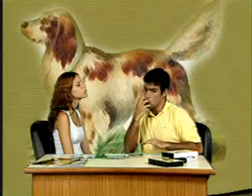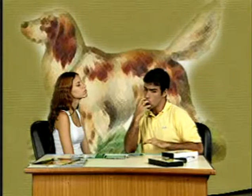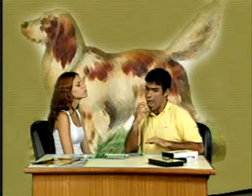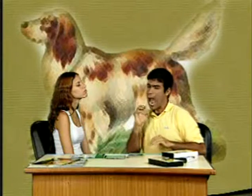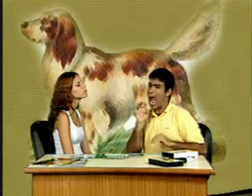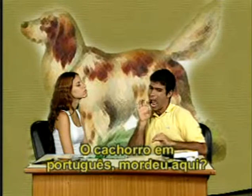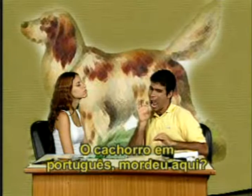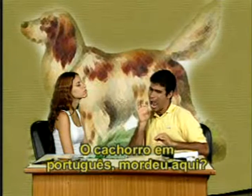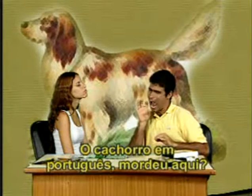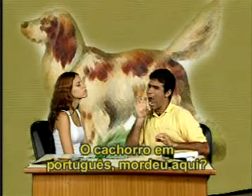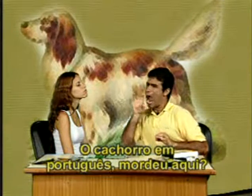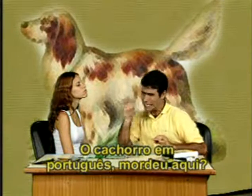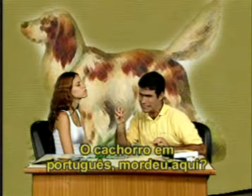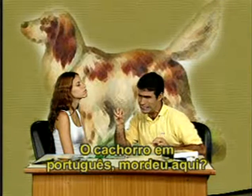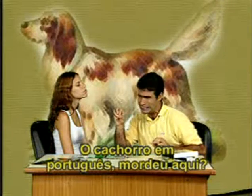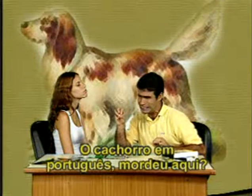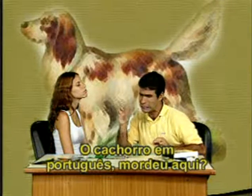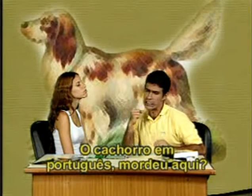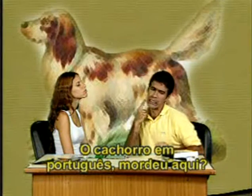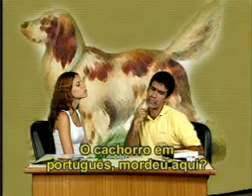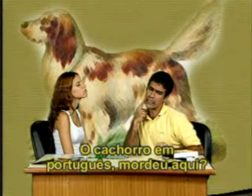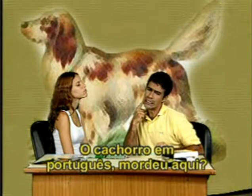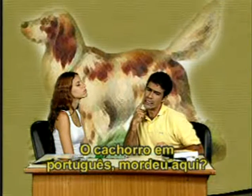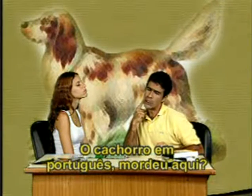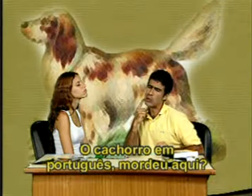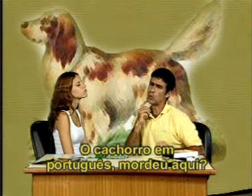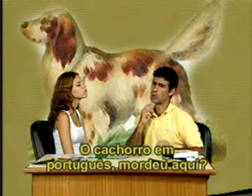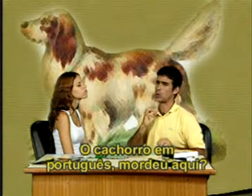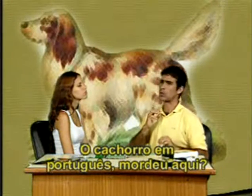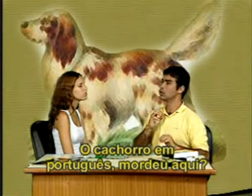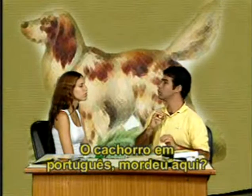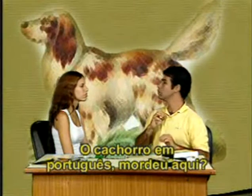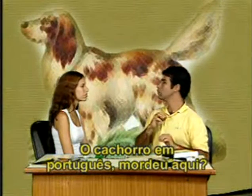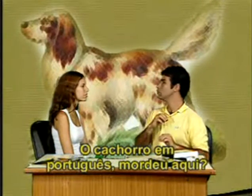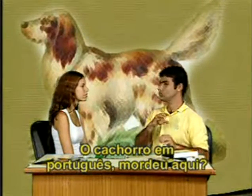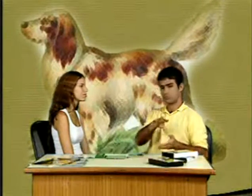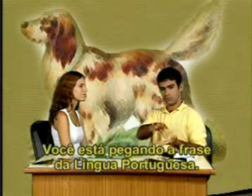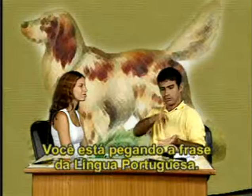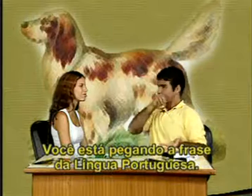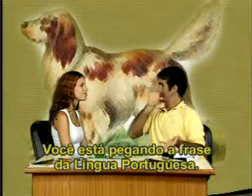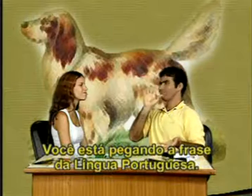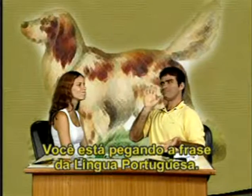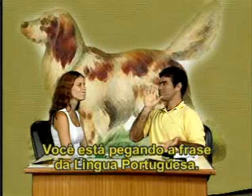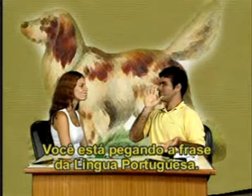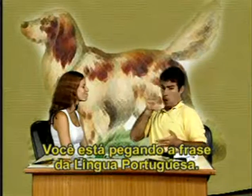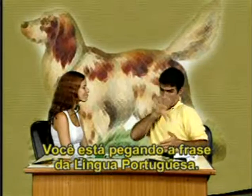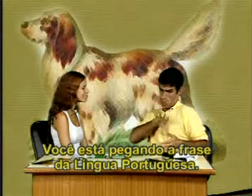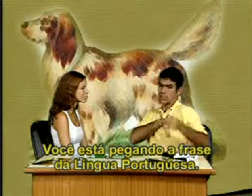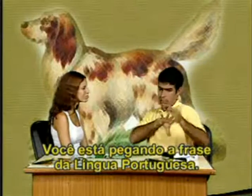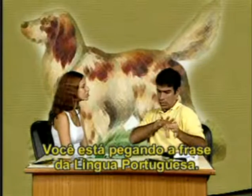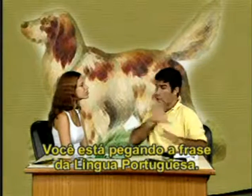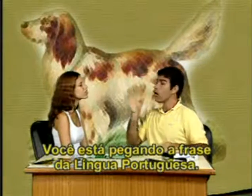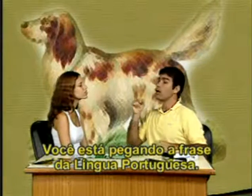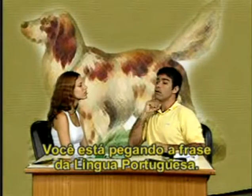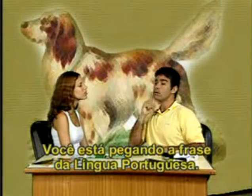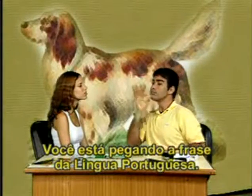o cachorro, em português, mordeu aqui, Você está pegando a frase da língua